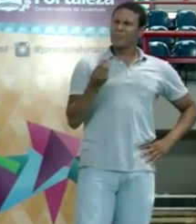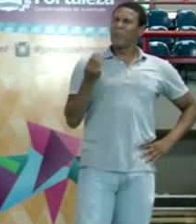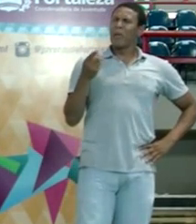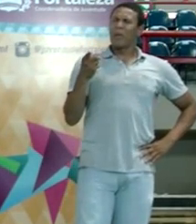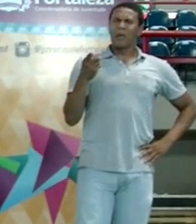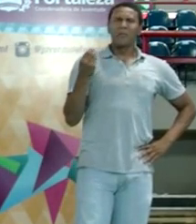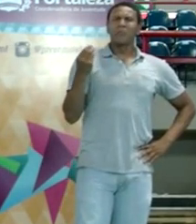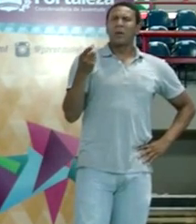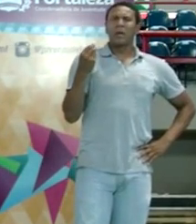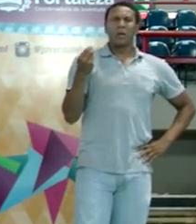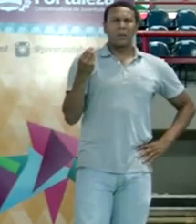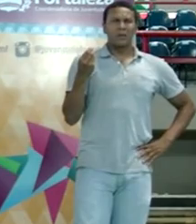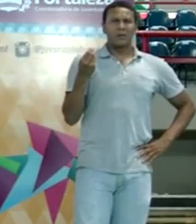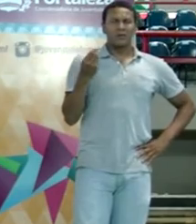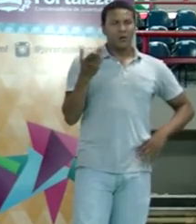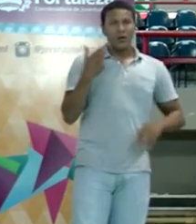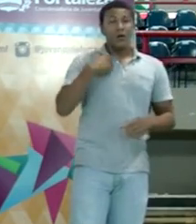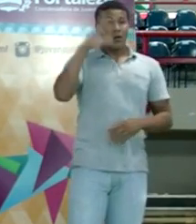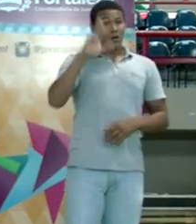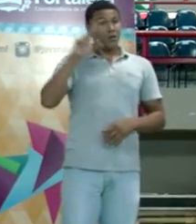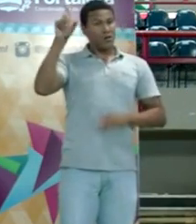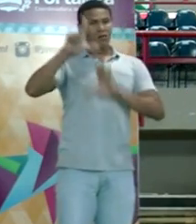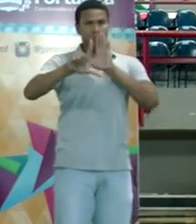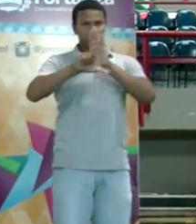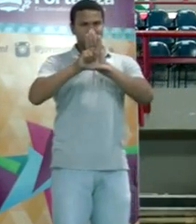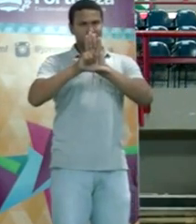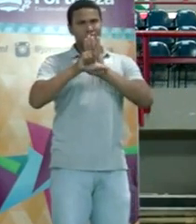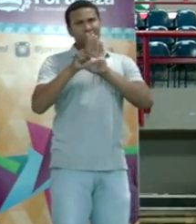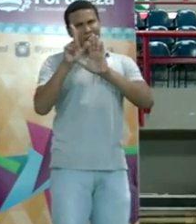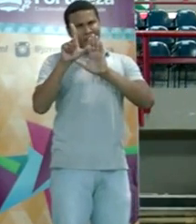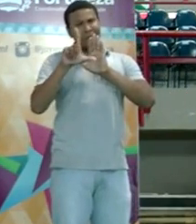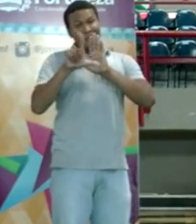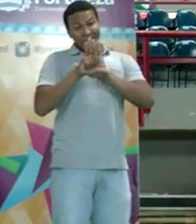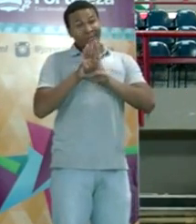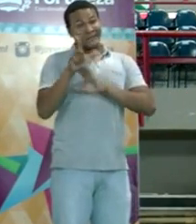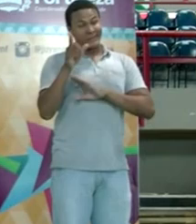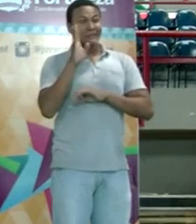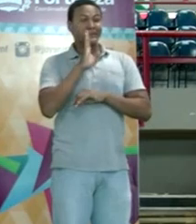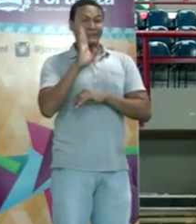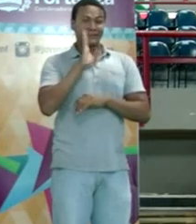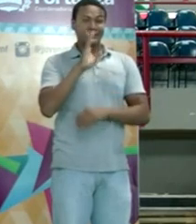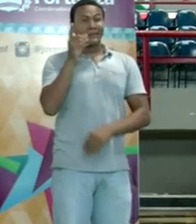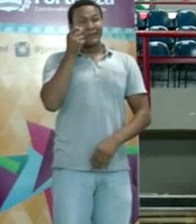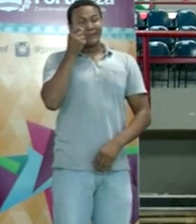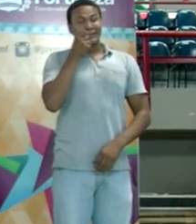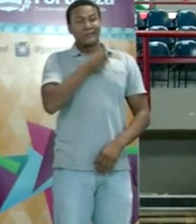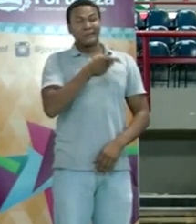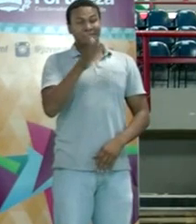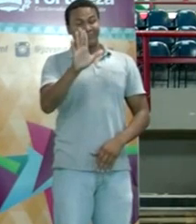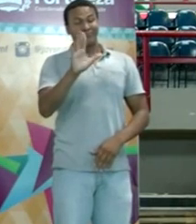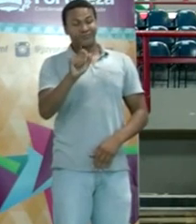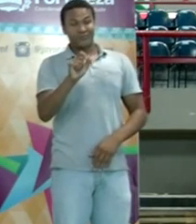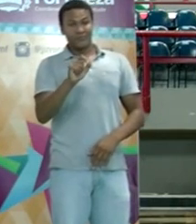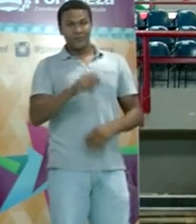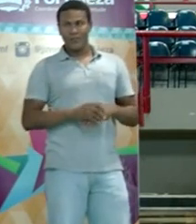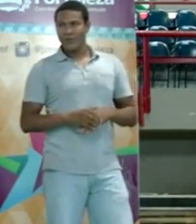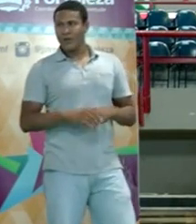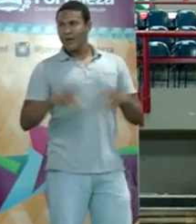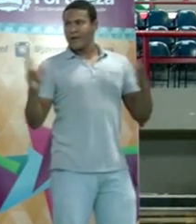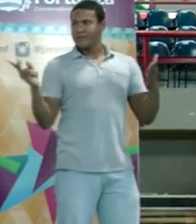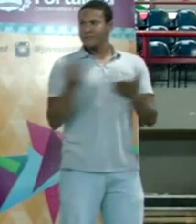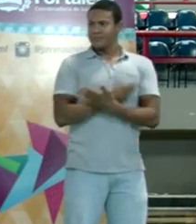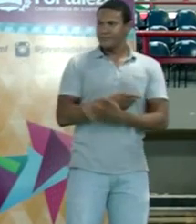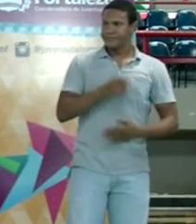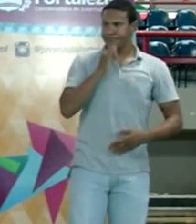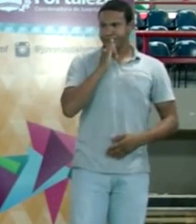lá na Rússia eles têm algumas leis meio interessantes e ao mesmo tempo terríveis, que é o seguinte, os acontecimentos na realidade